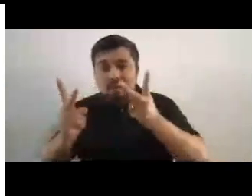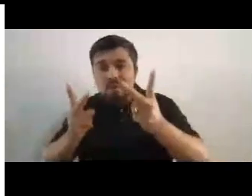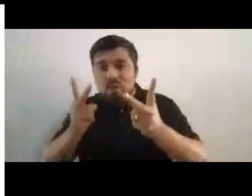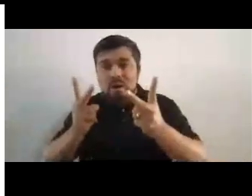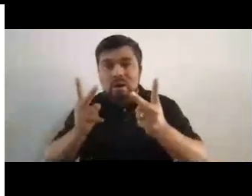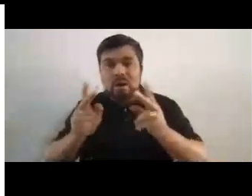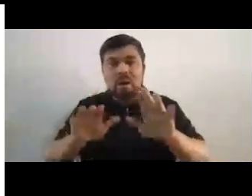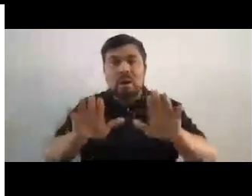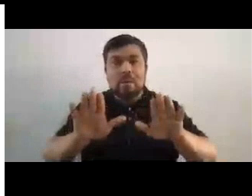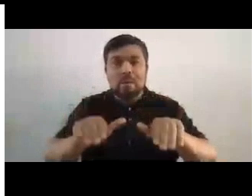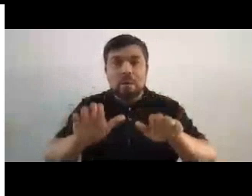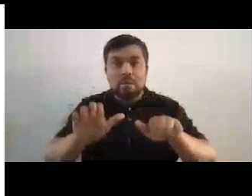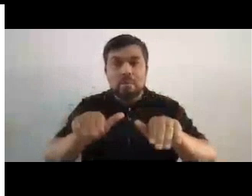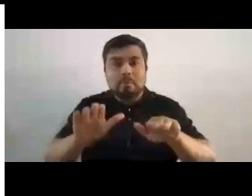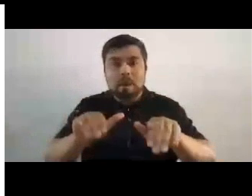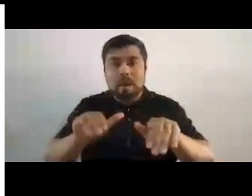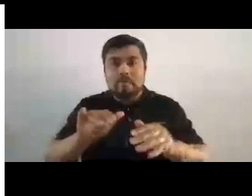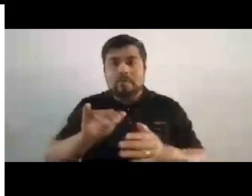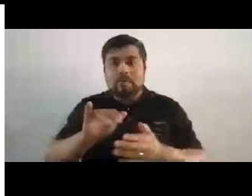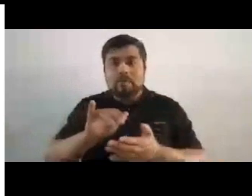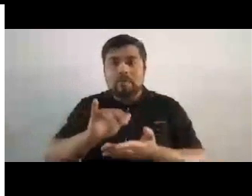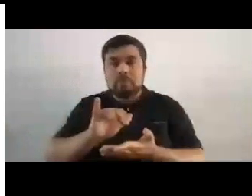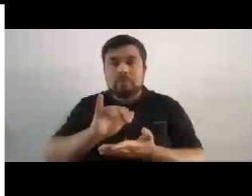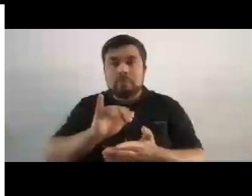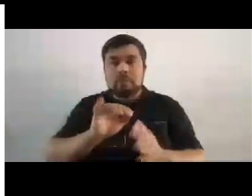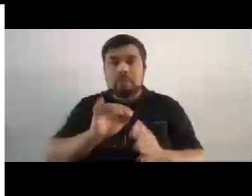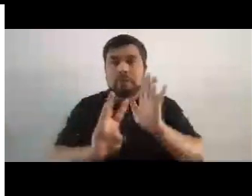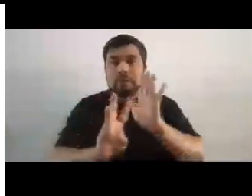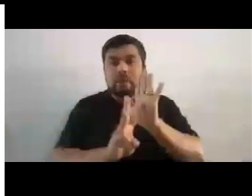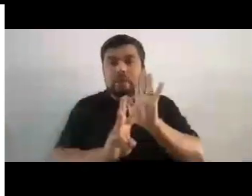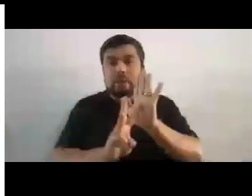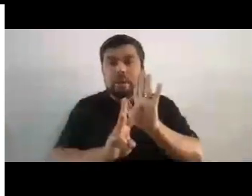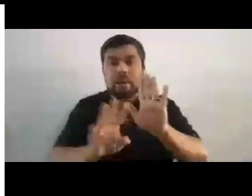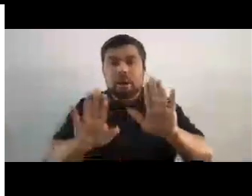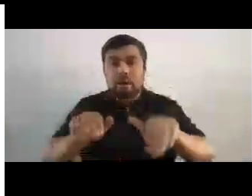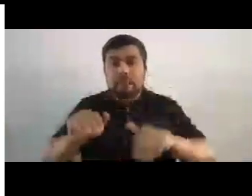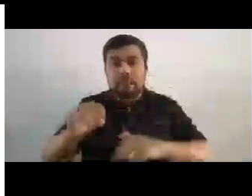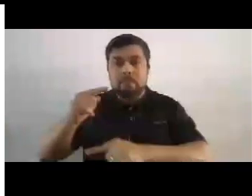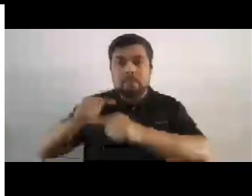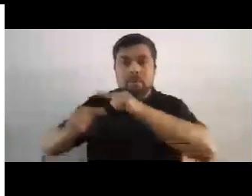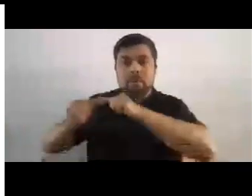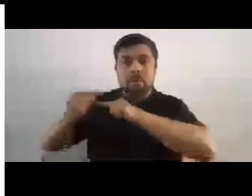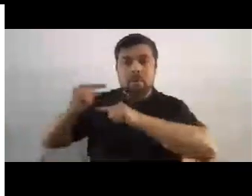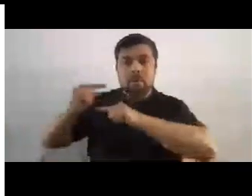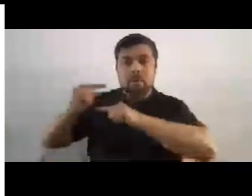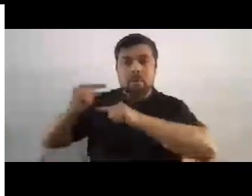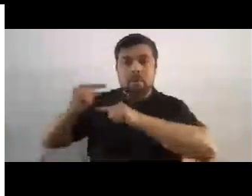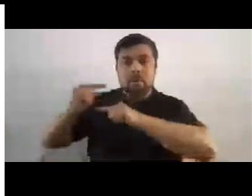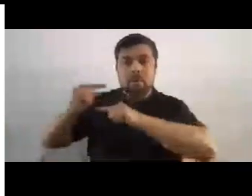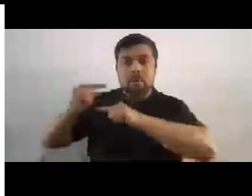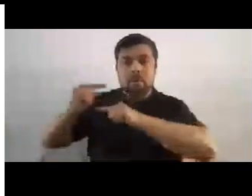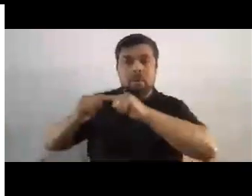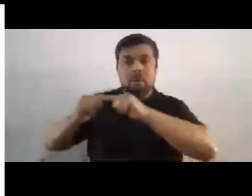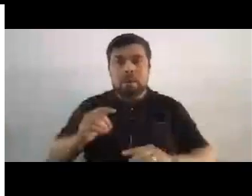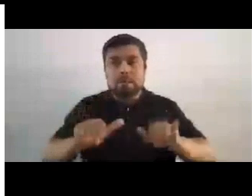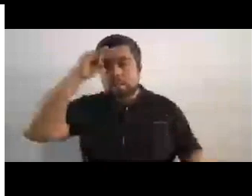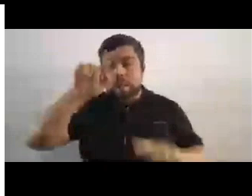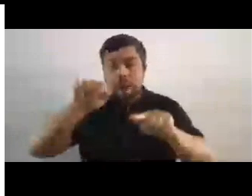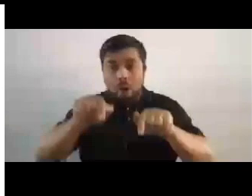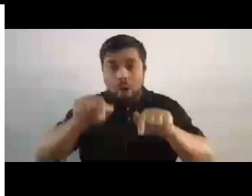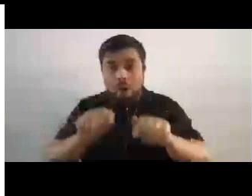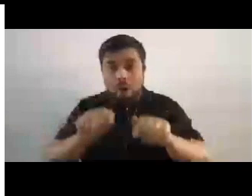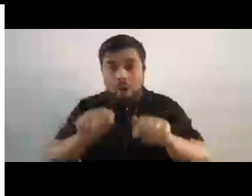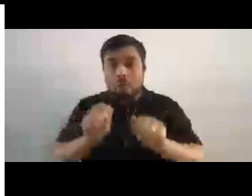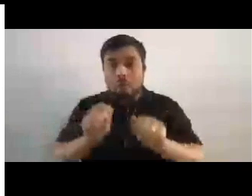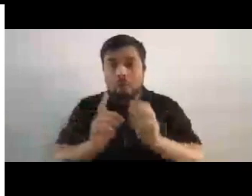misma experiencia, la misma historia, la lengua de señas. Ahora pueden desarrollar la lengua,